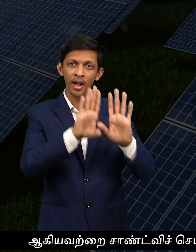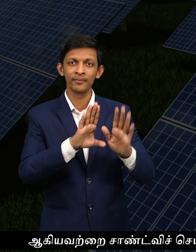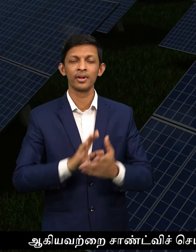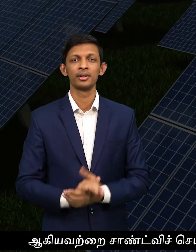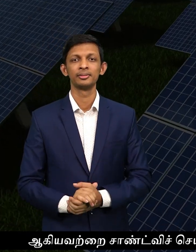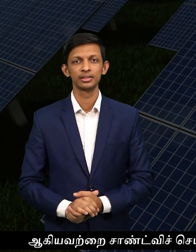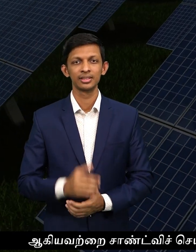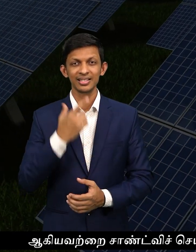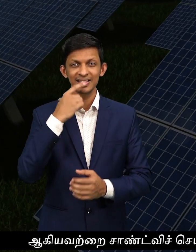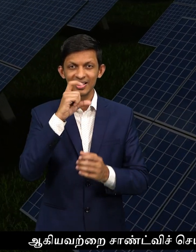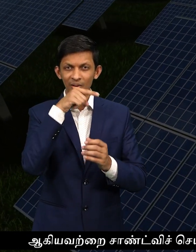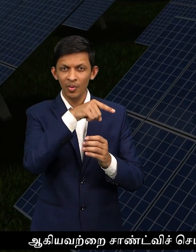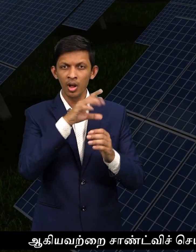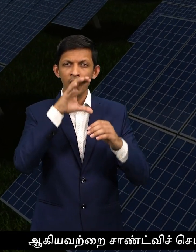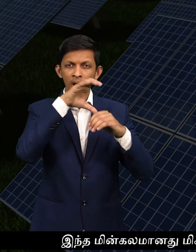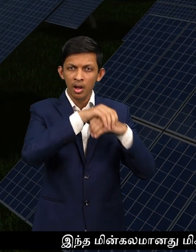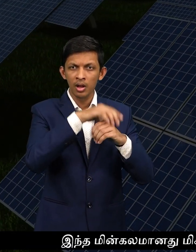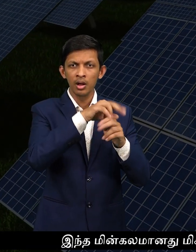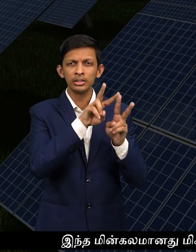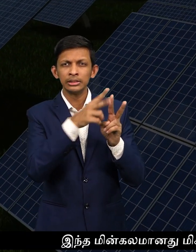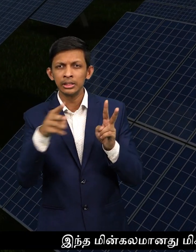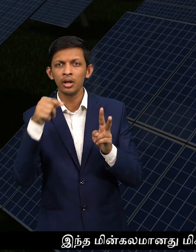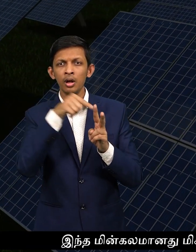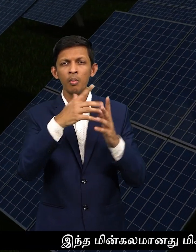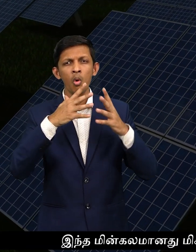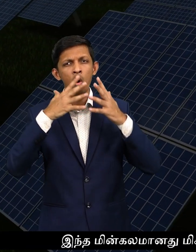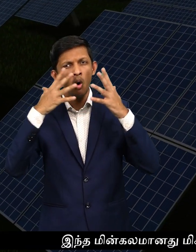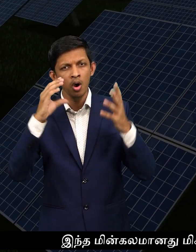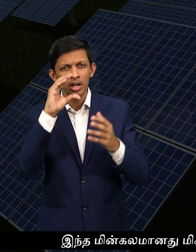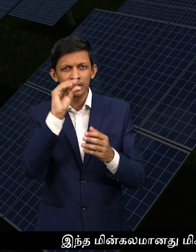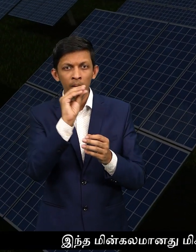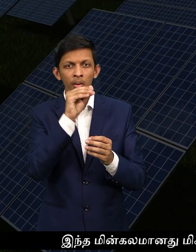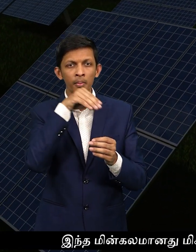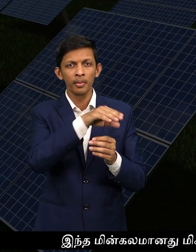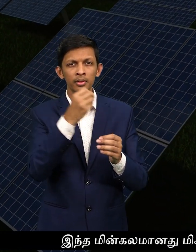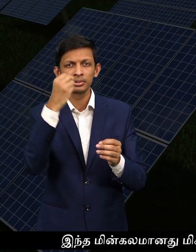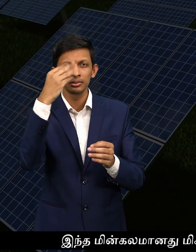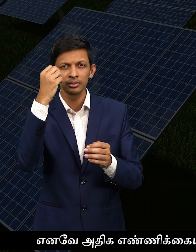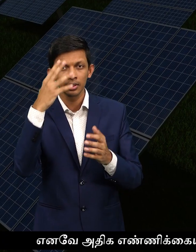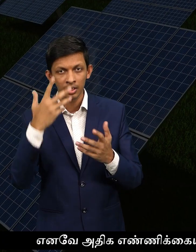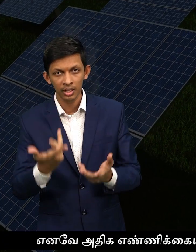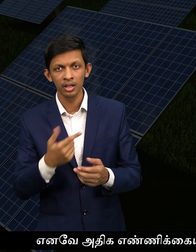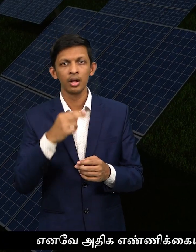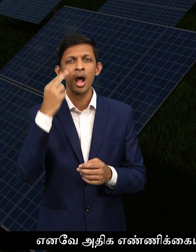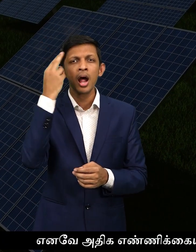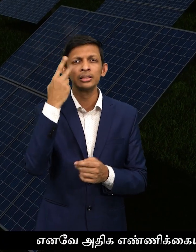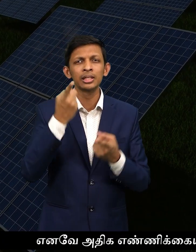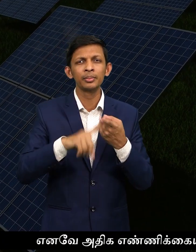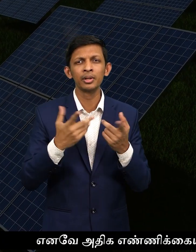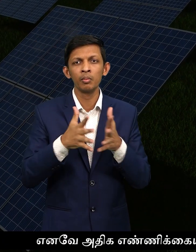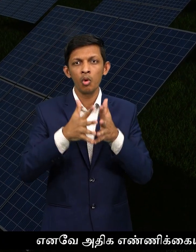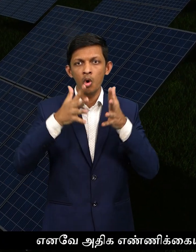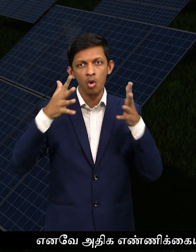செய்வதன் மூலம் சூரிய மின்கலம் உருவாக்கப்படுகிறது. இந்த மின்கலமானது மிக குறைந்த அளவு மின்சாரத்தையே பிடிக்கும். எனவே